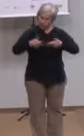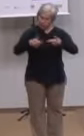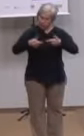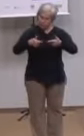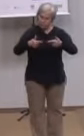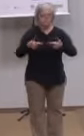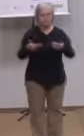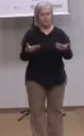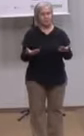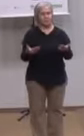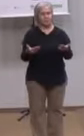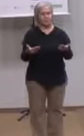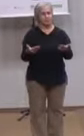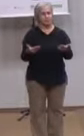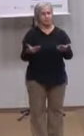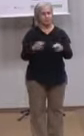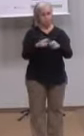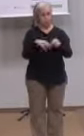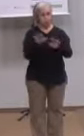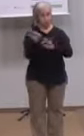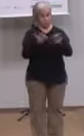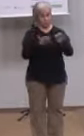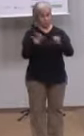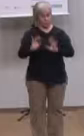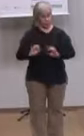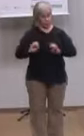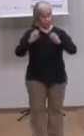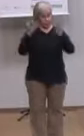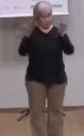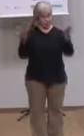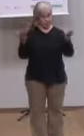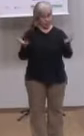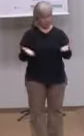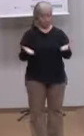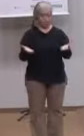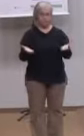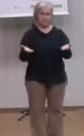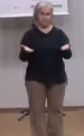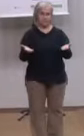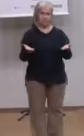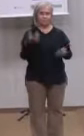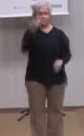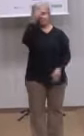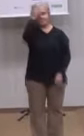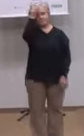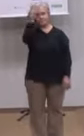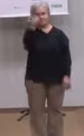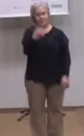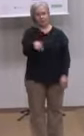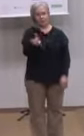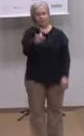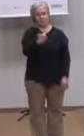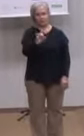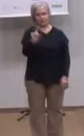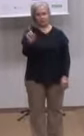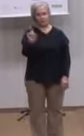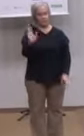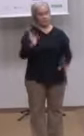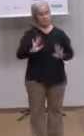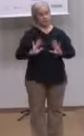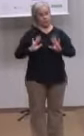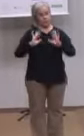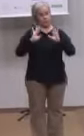né? Porque para organizar um evento dessa magnitude não é fácil. É um evento